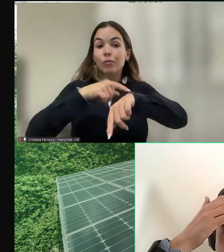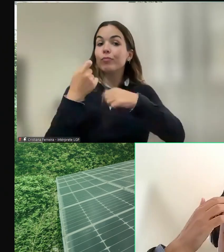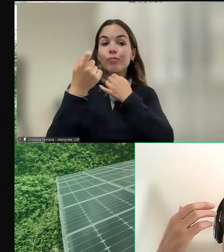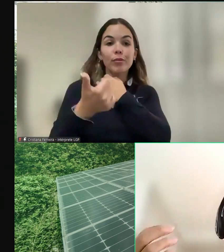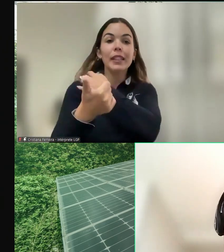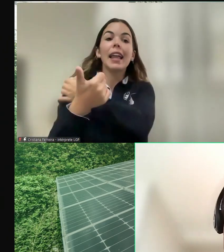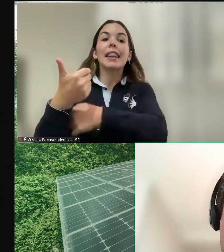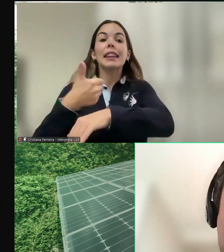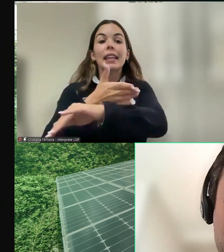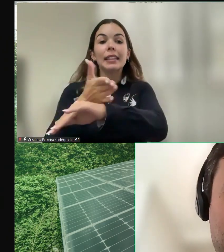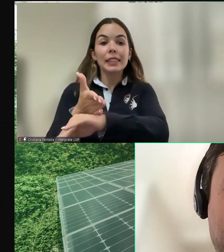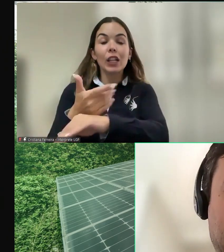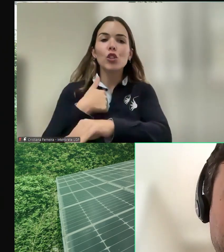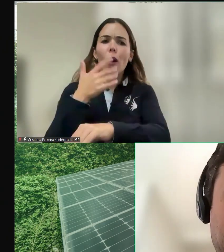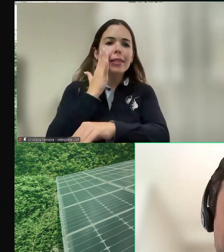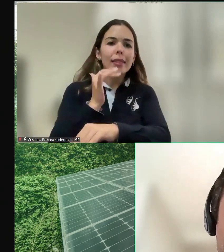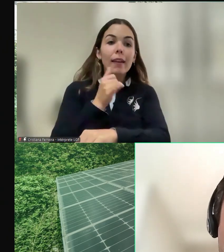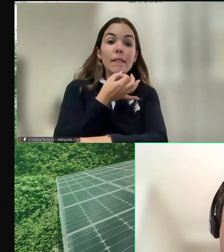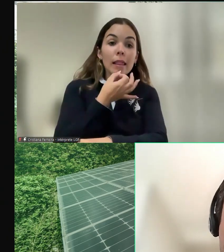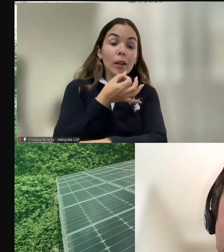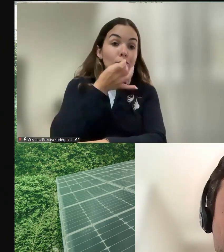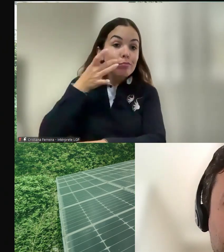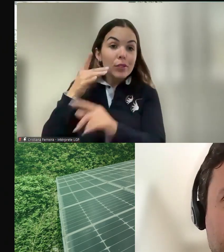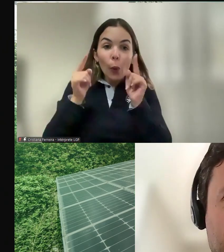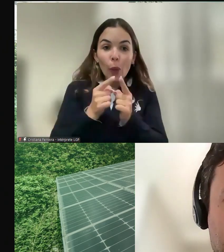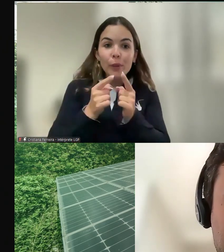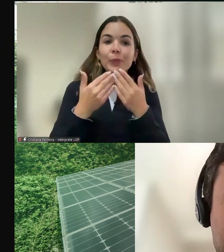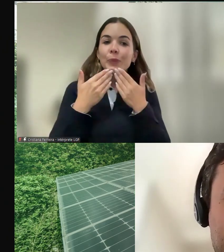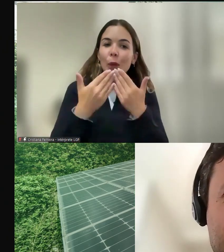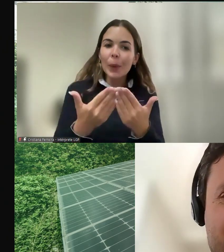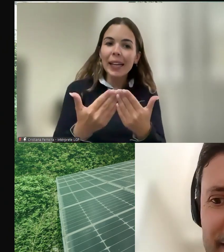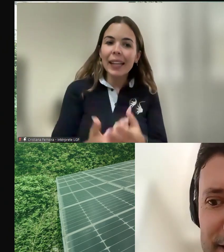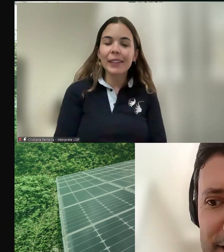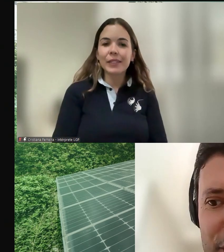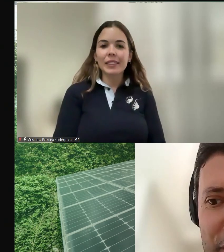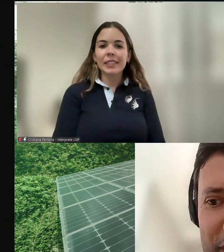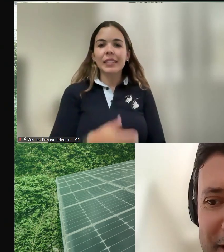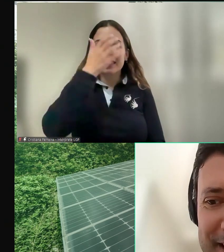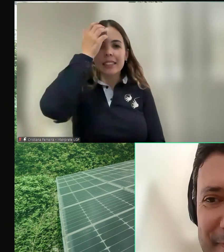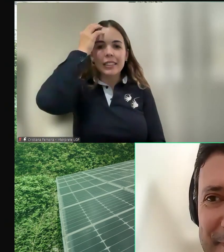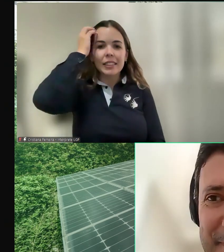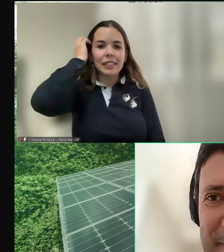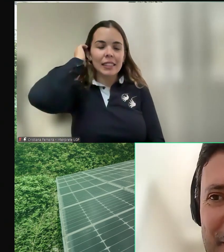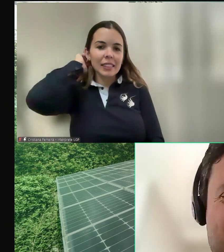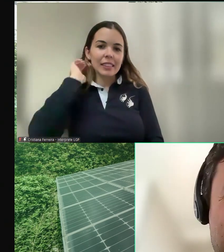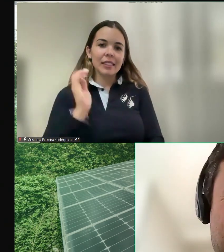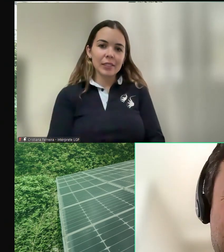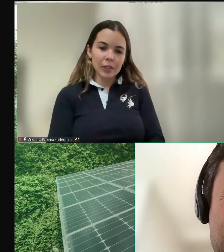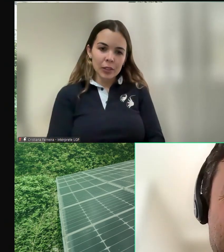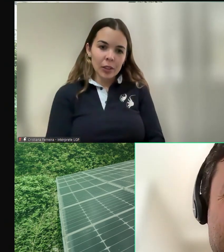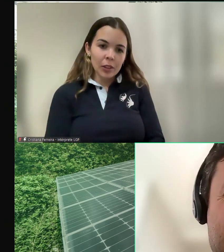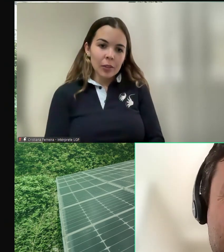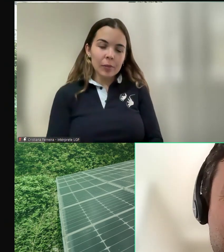ligeiramente atrasados, por isso vou tentar ser breve. Muito obrigada. Nos dá aqui mais um bocadinho assim. Ok, perfeito,